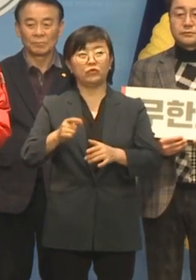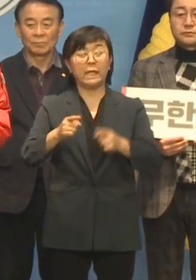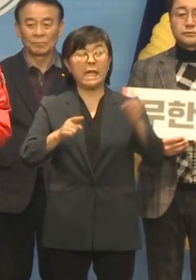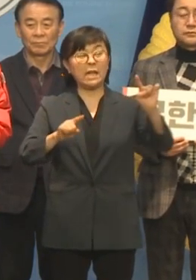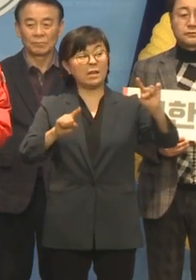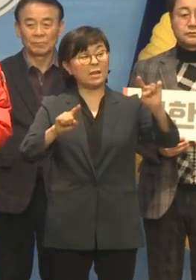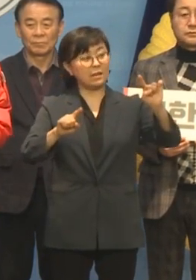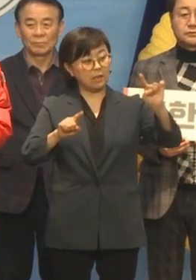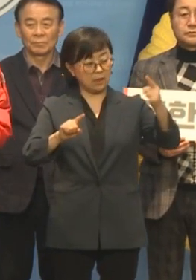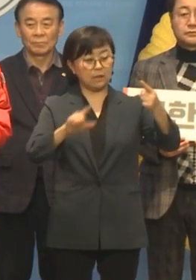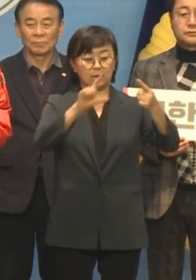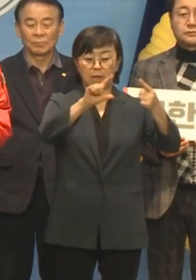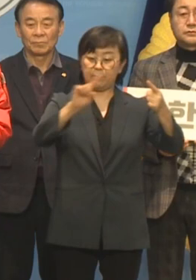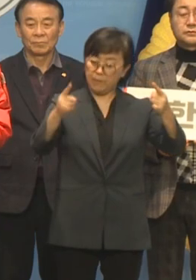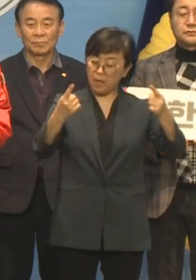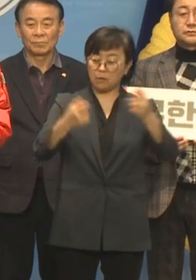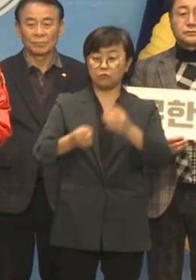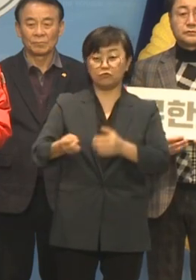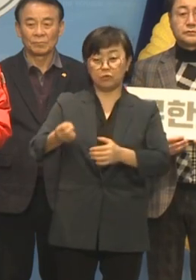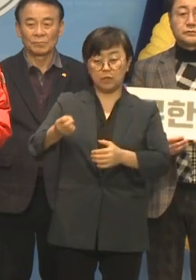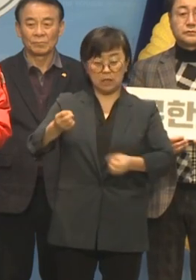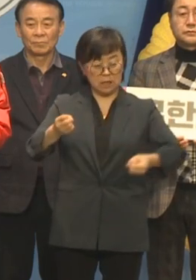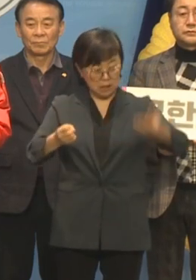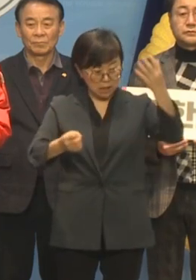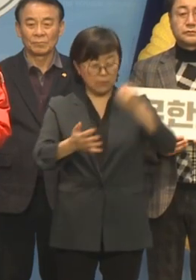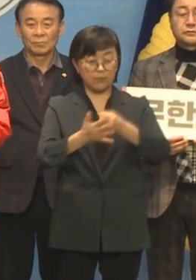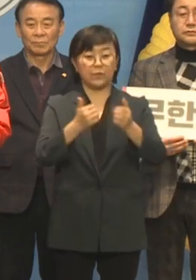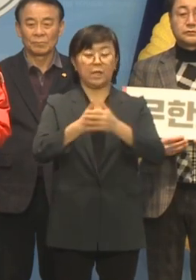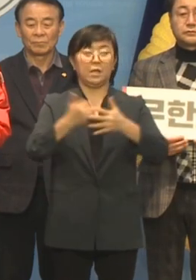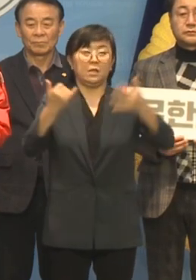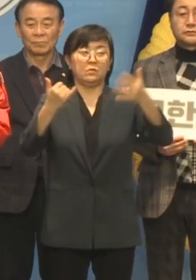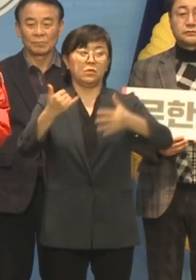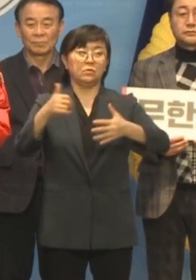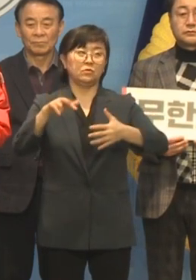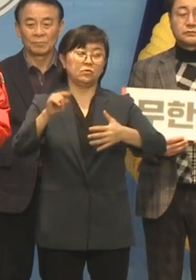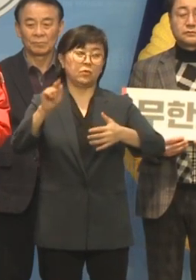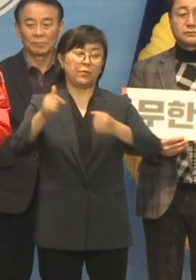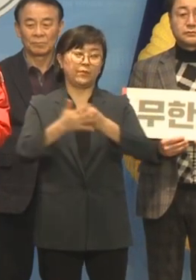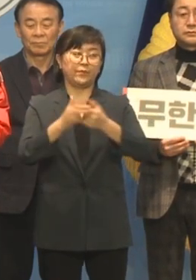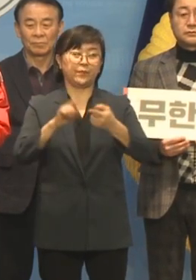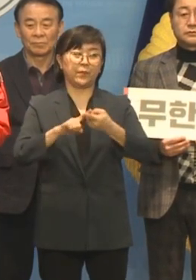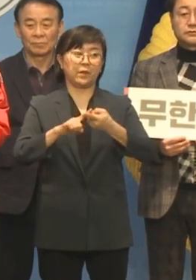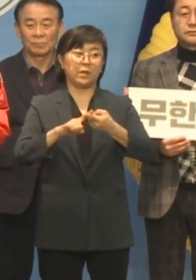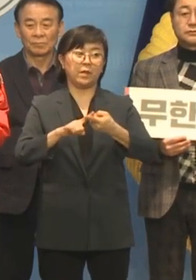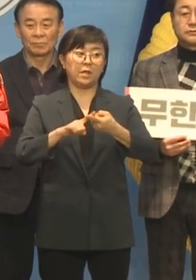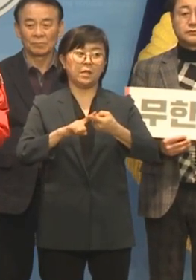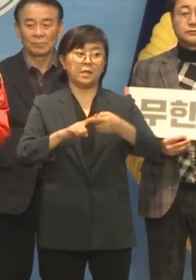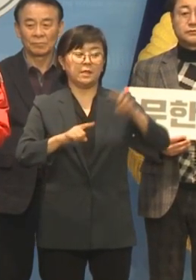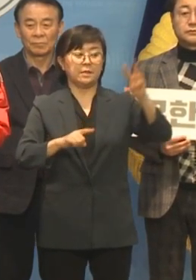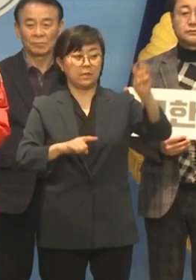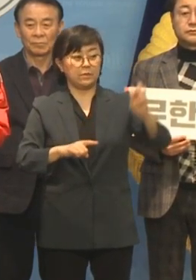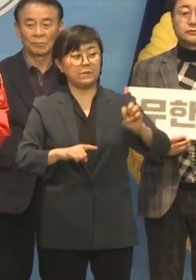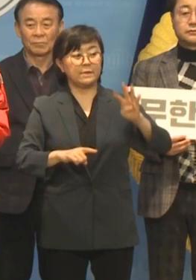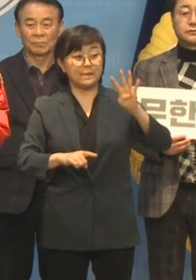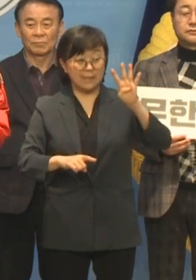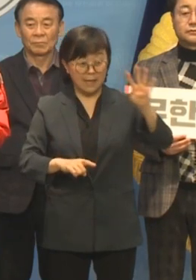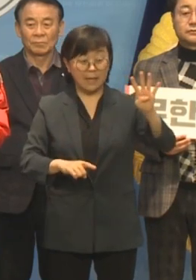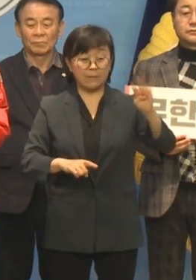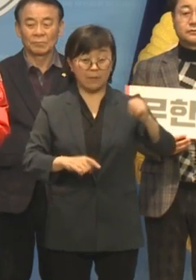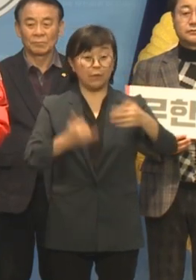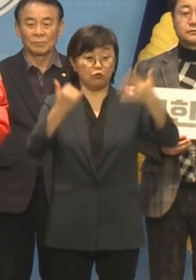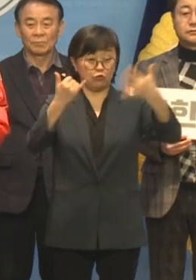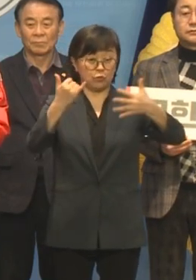거쳐서 지금은 TV조선 유튜브 뉴스트라다무스 구독자 34만 명을 만들